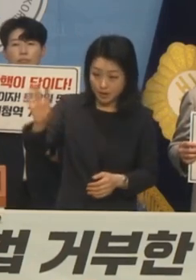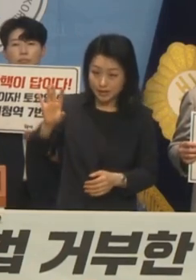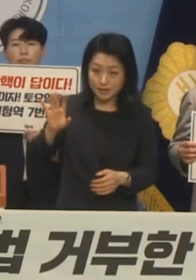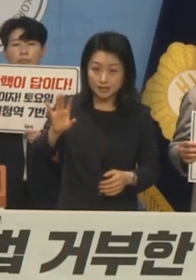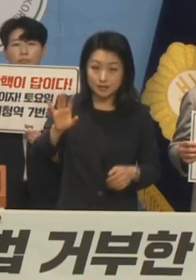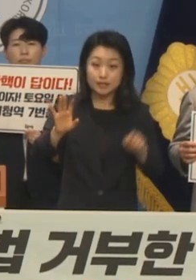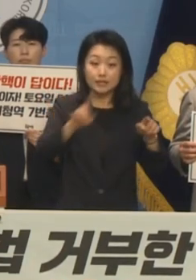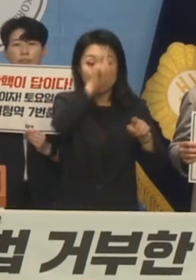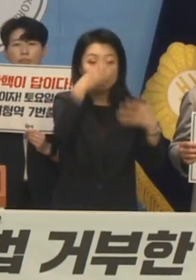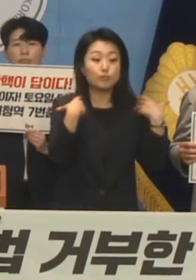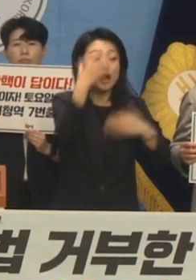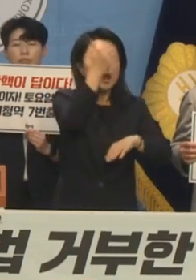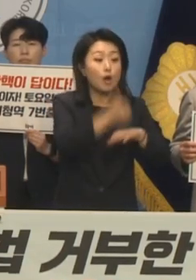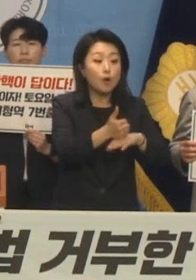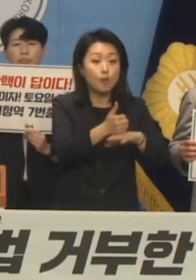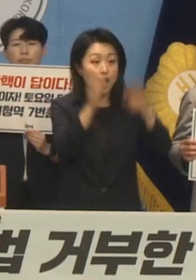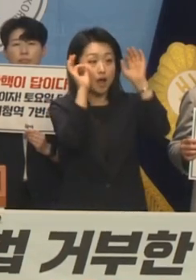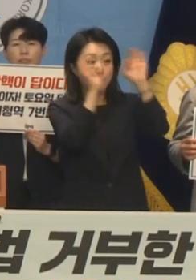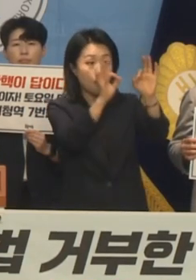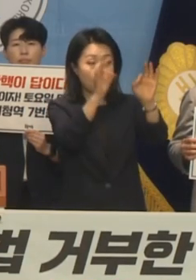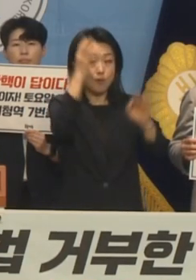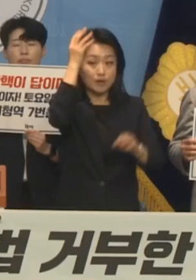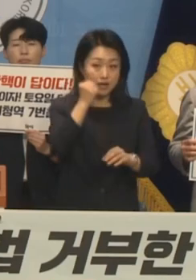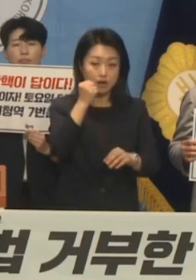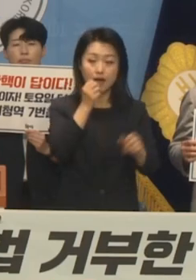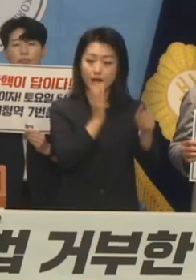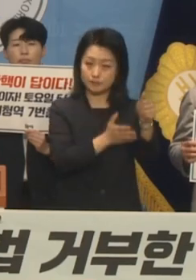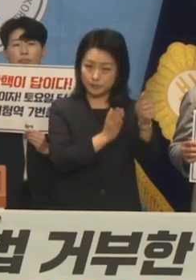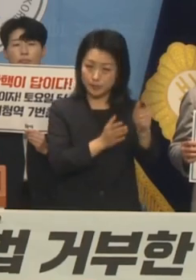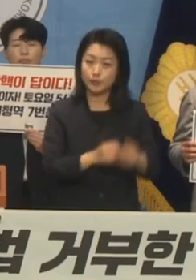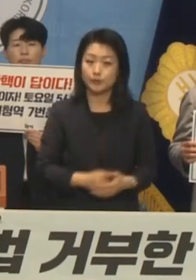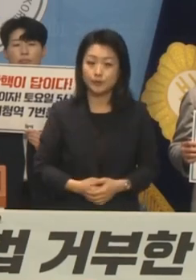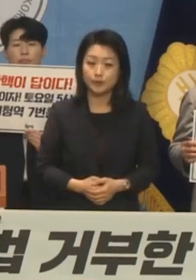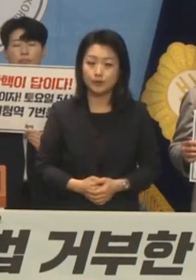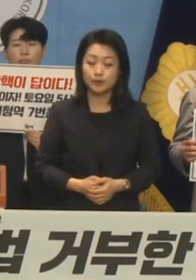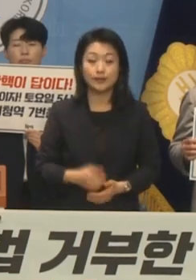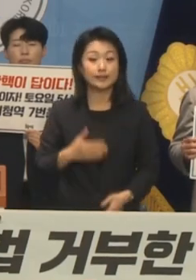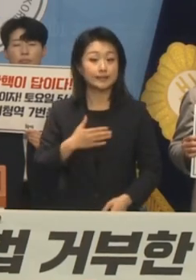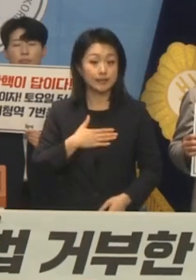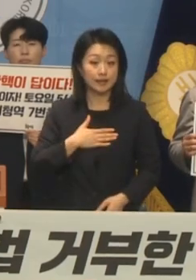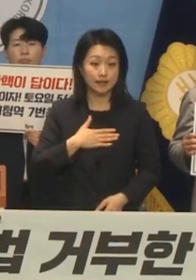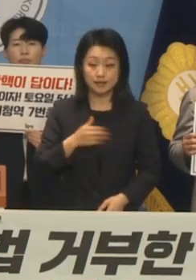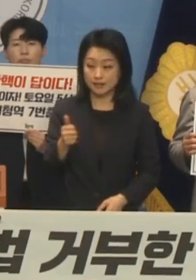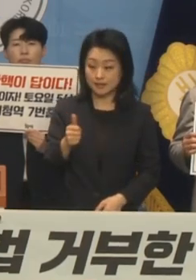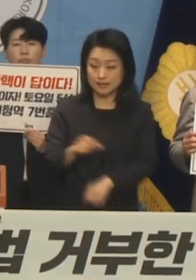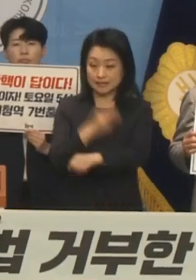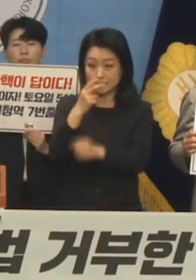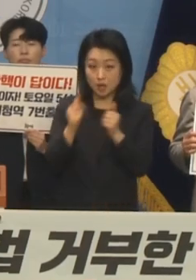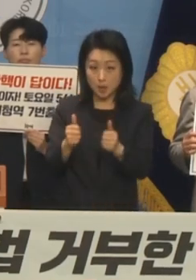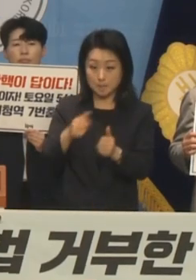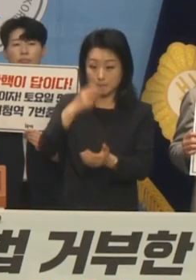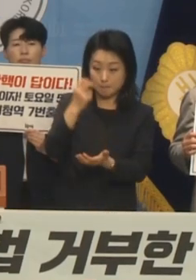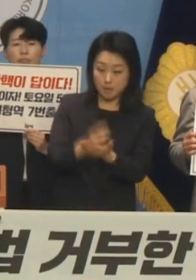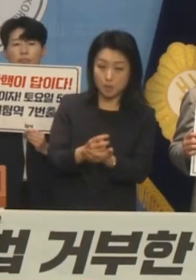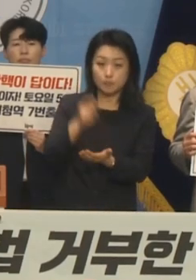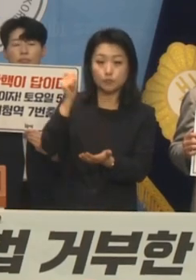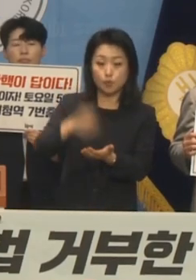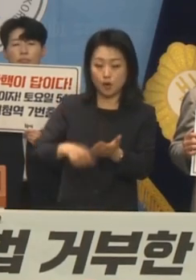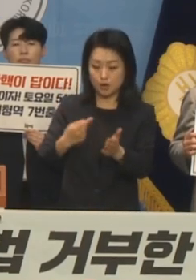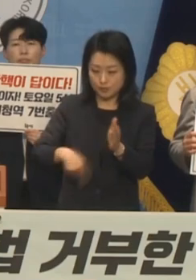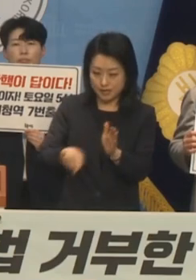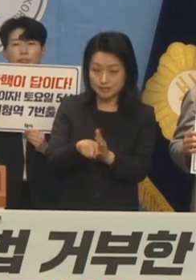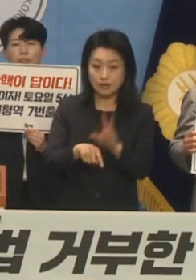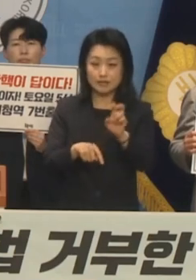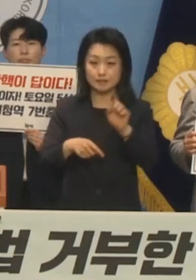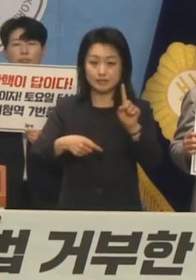말로가 어땠는지 똑똑히 기억하길 바랍니다. 저는 최상병 특검법 통과를 위해서 21대 국회